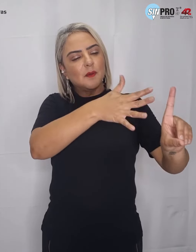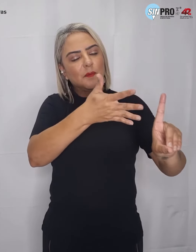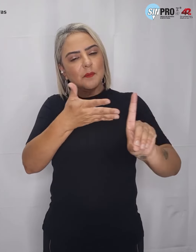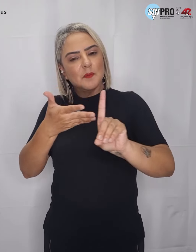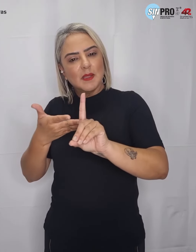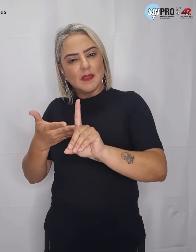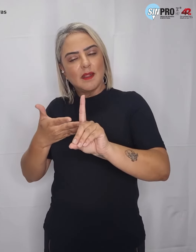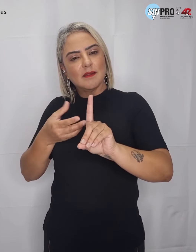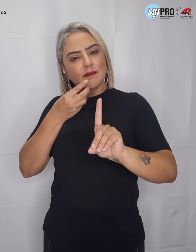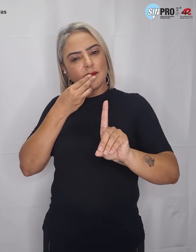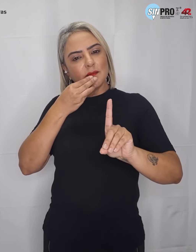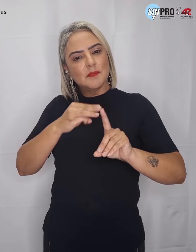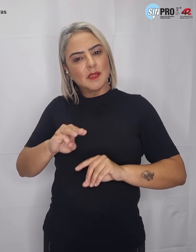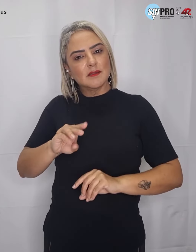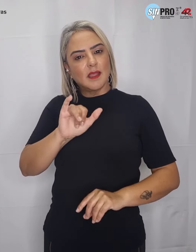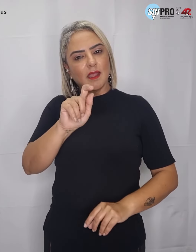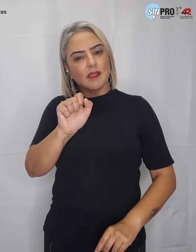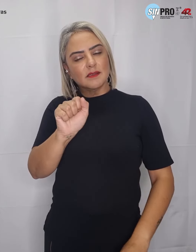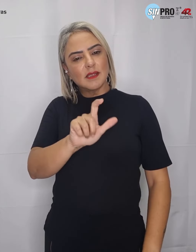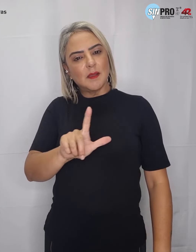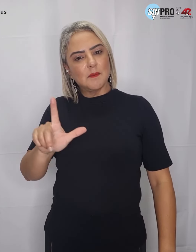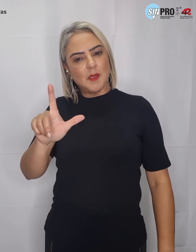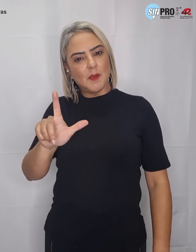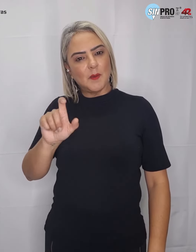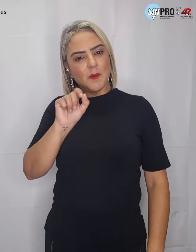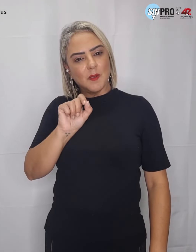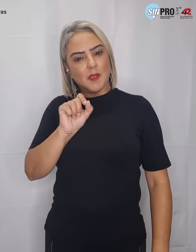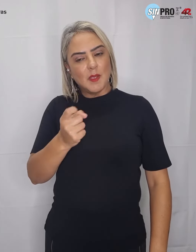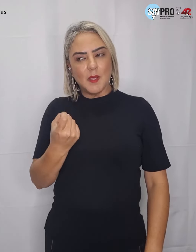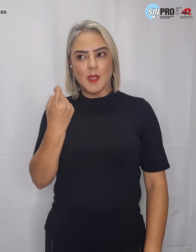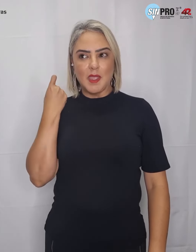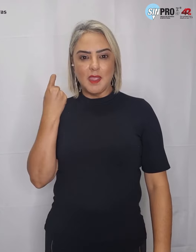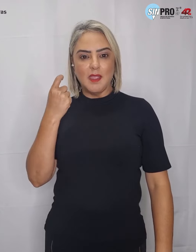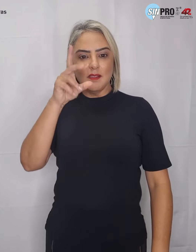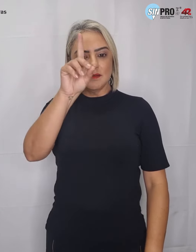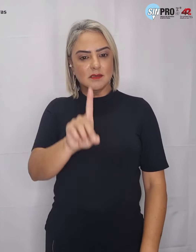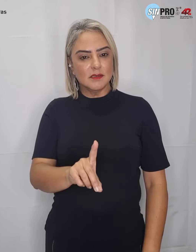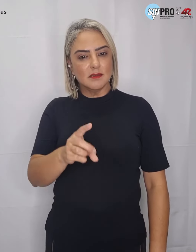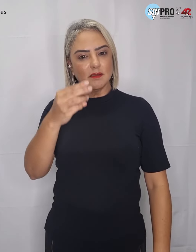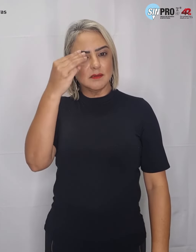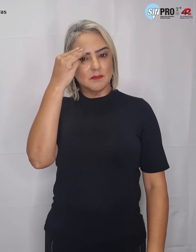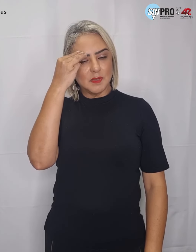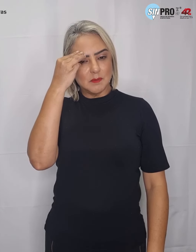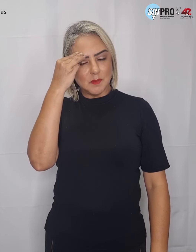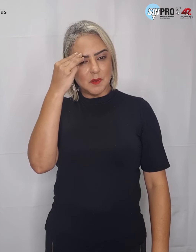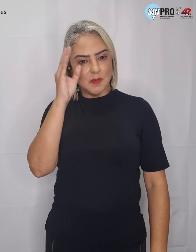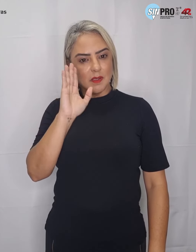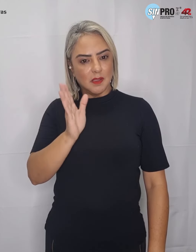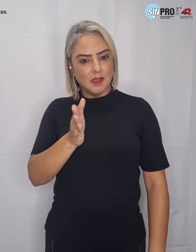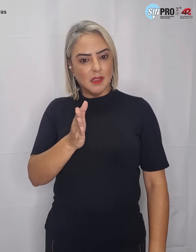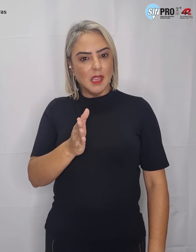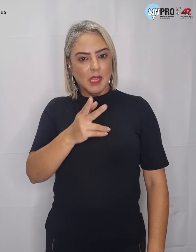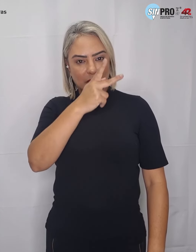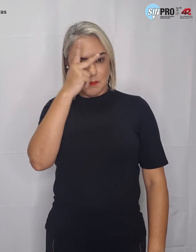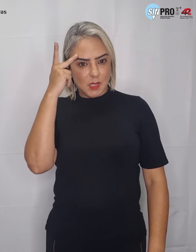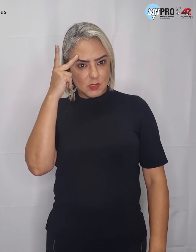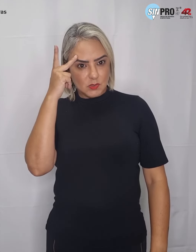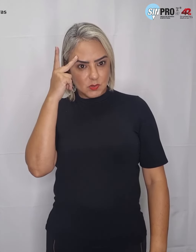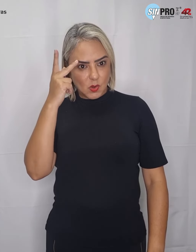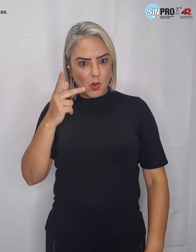manda a mensagem de Isabel Português, ex-diretora em Memoriam, de que inativo é quem não